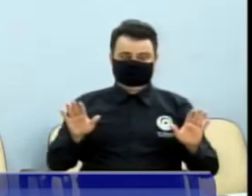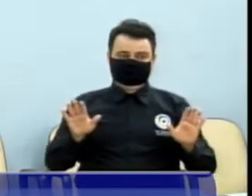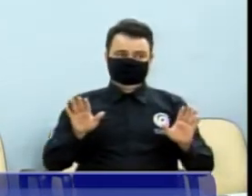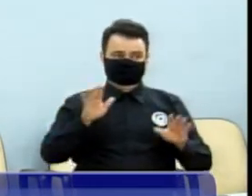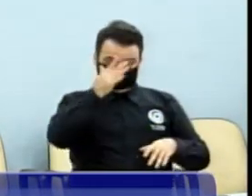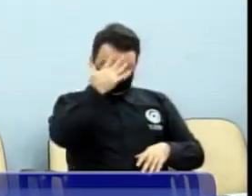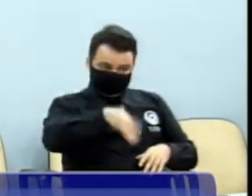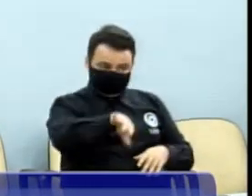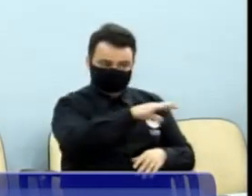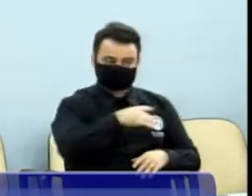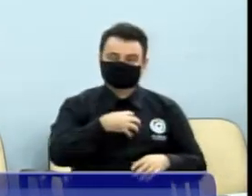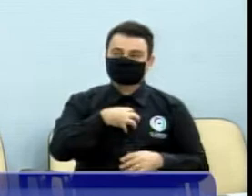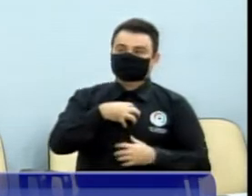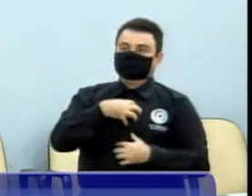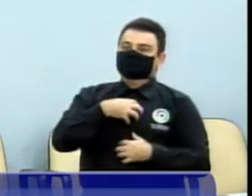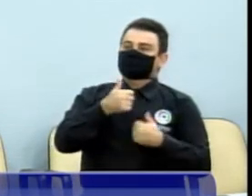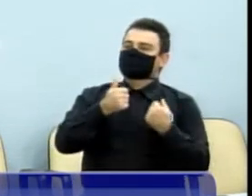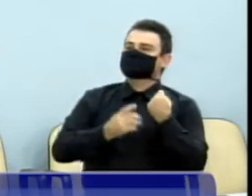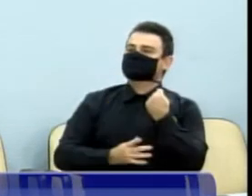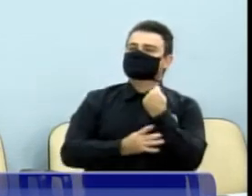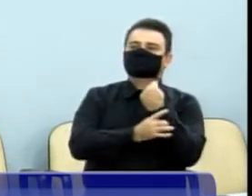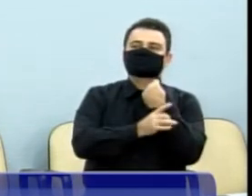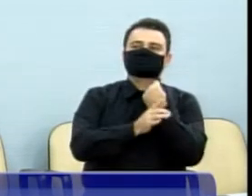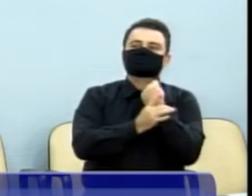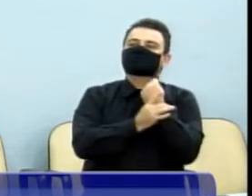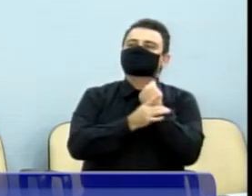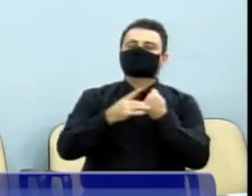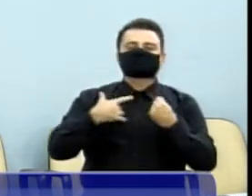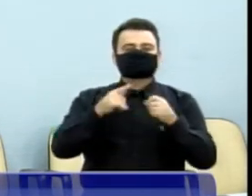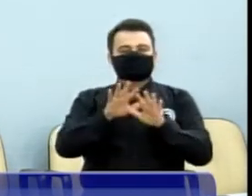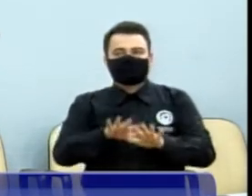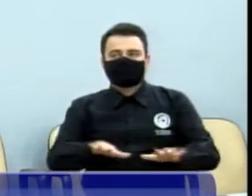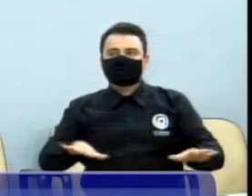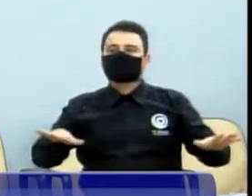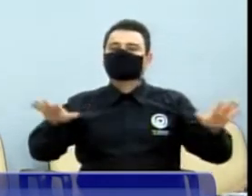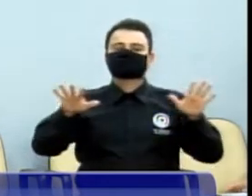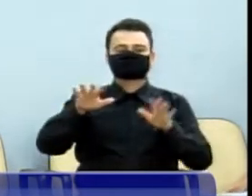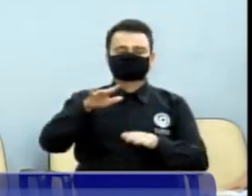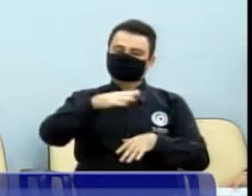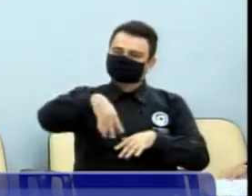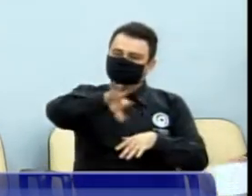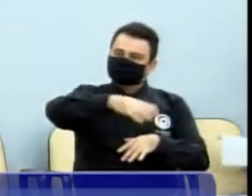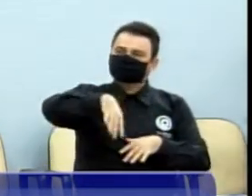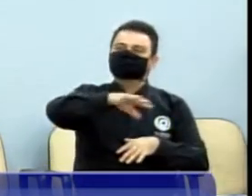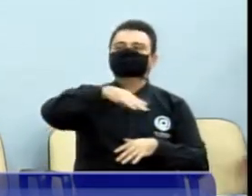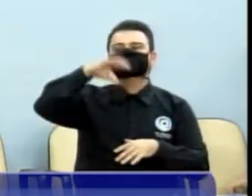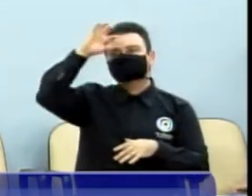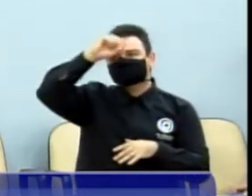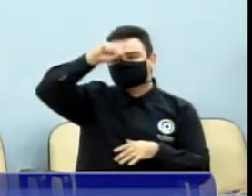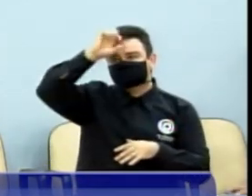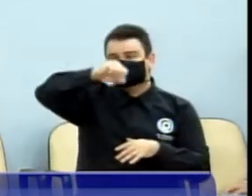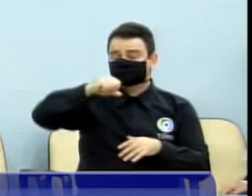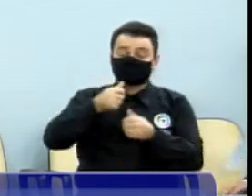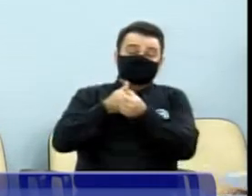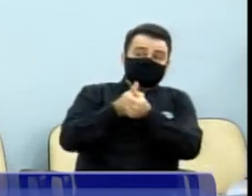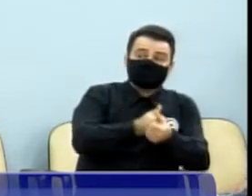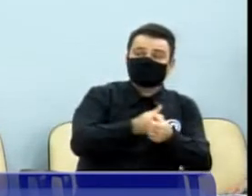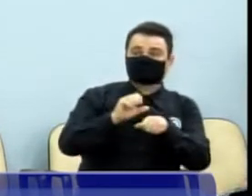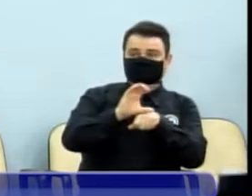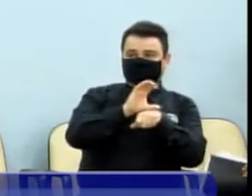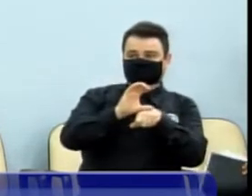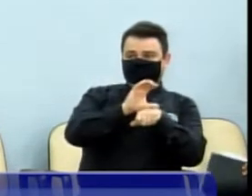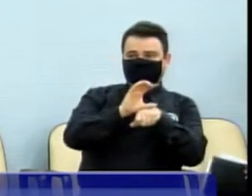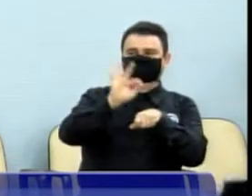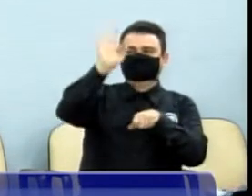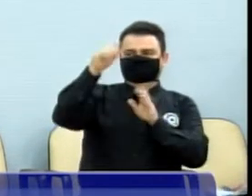e tranquilidade para que o ensino aconteça nos moldes que a lei federal já trata